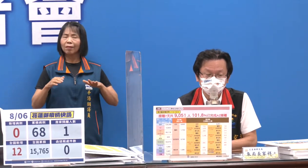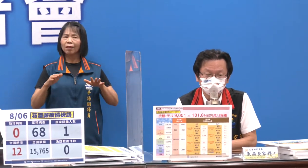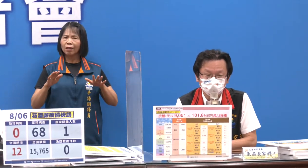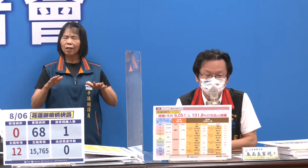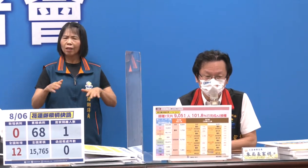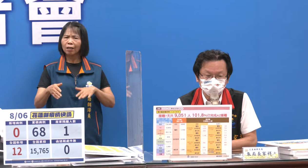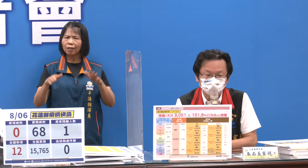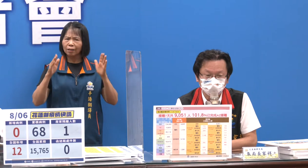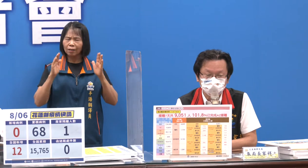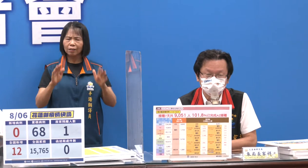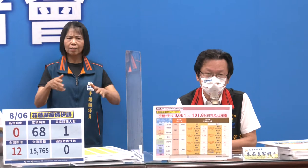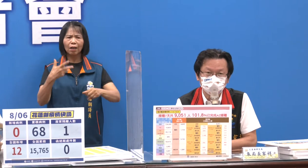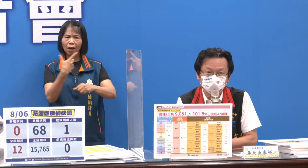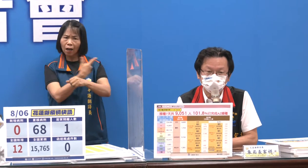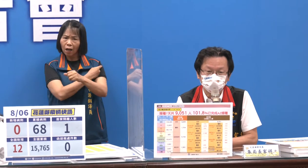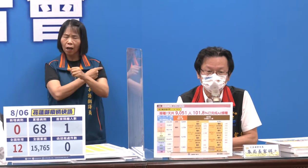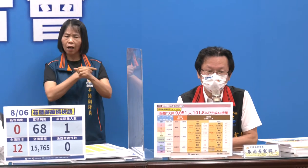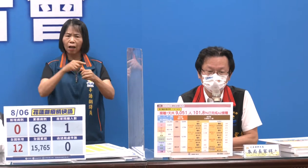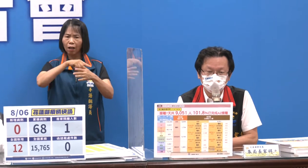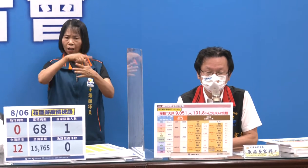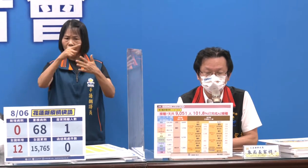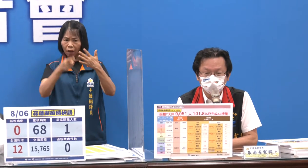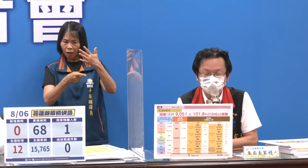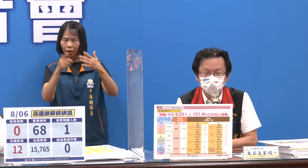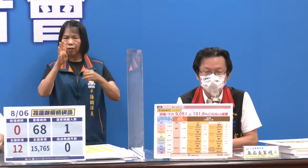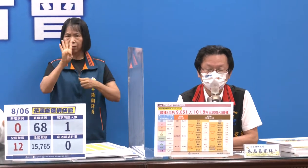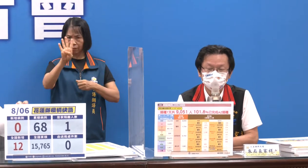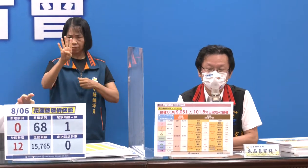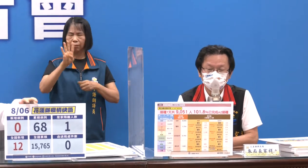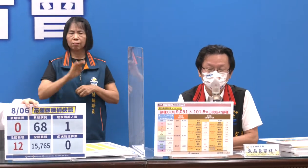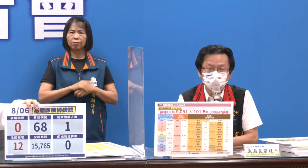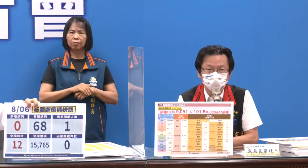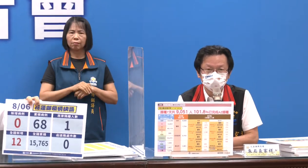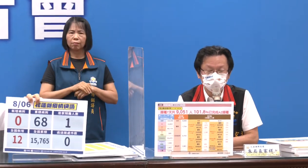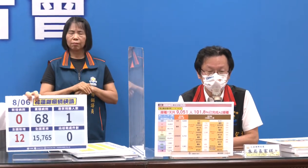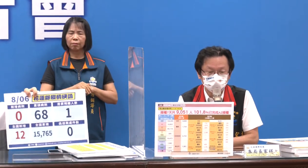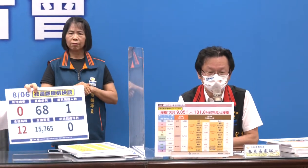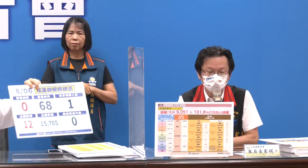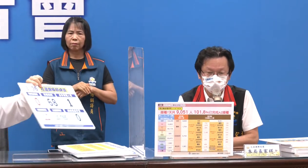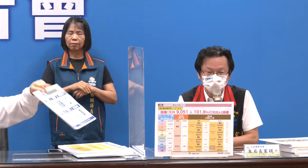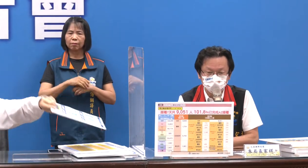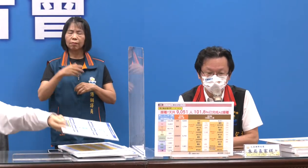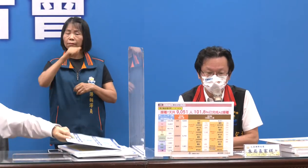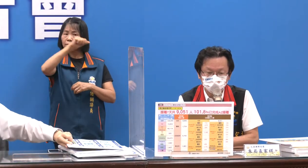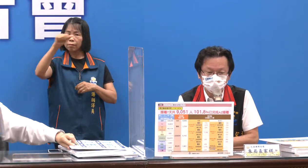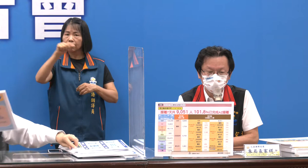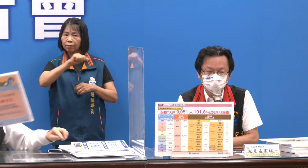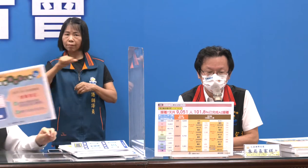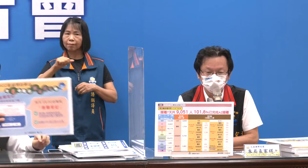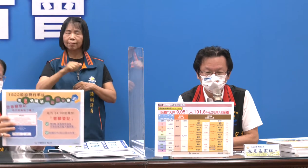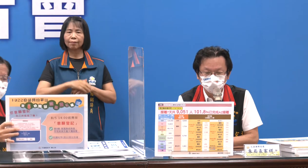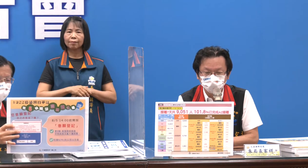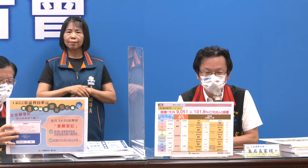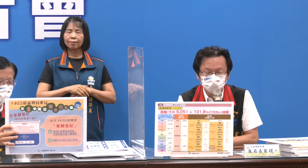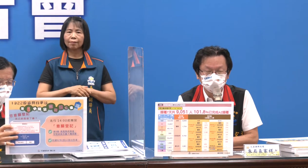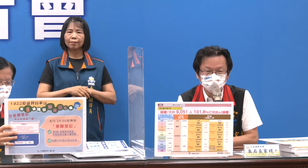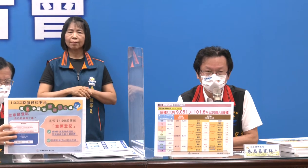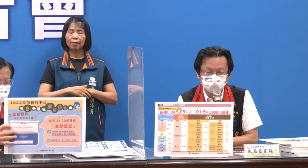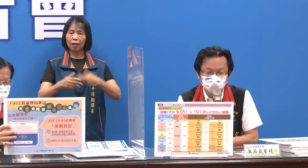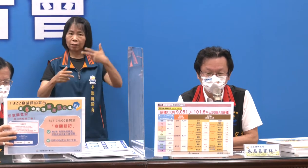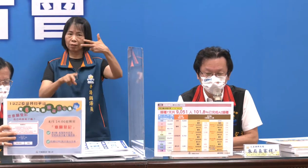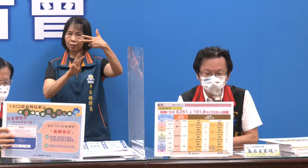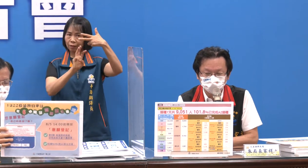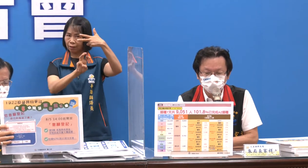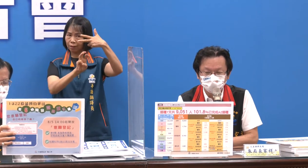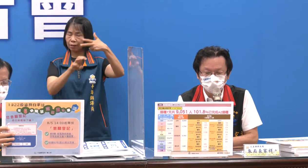在正在接种第四轮的啊这疫苗哈。那这第四轮疫苗是 AZ 疫苗，从我们的七月三